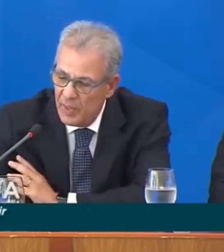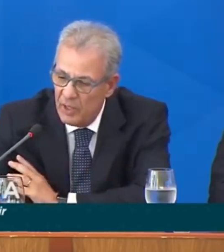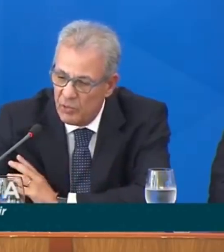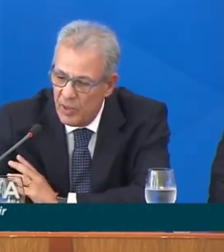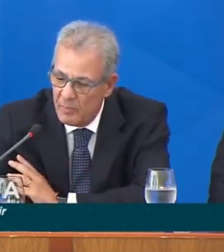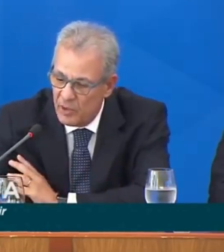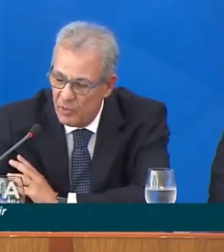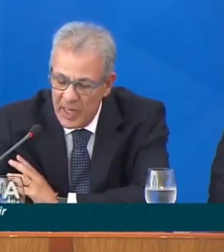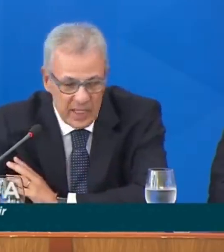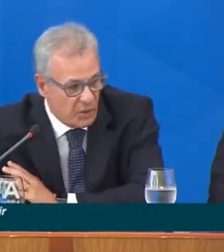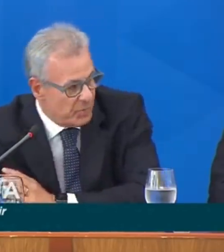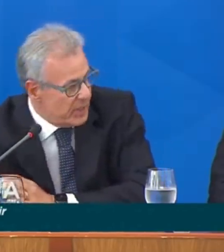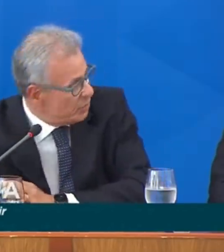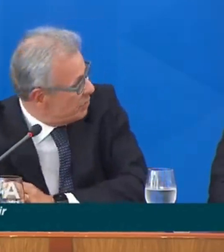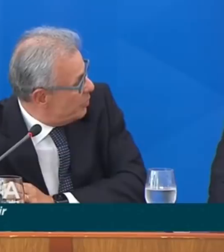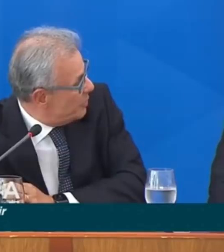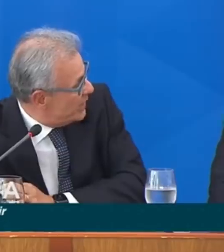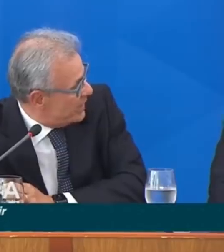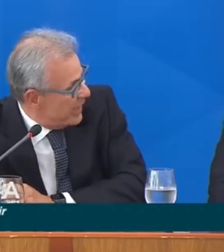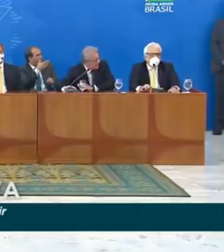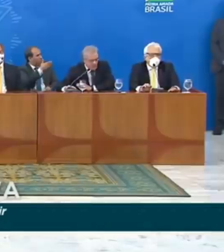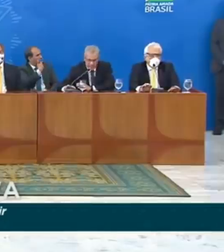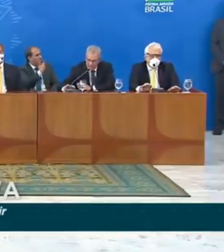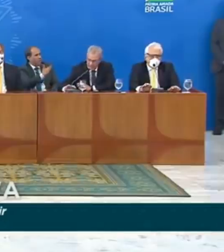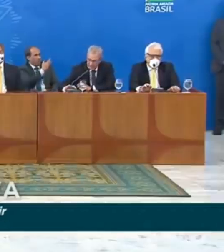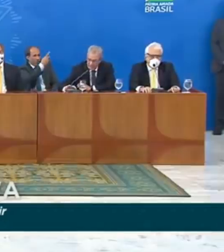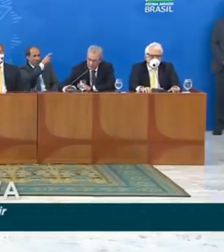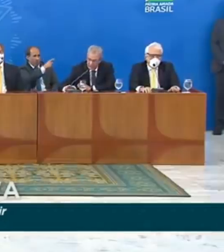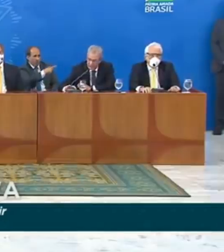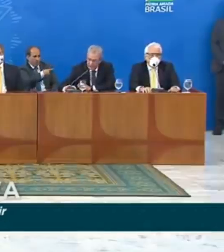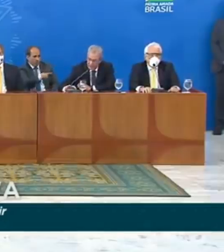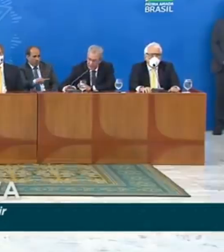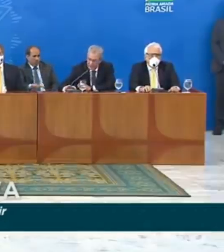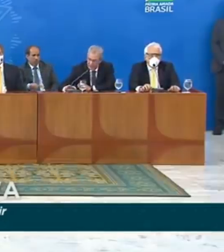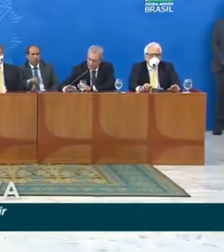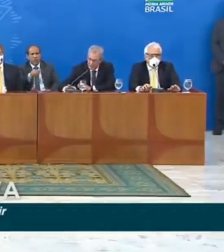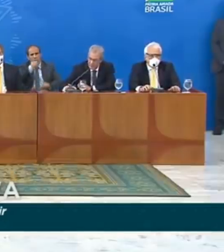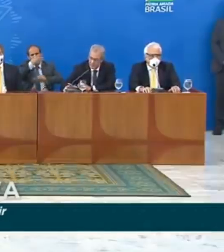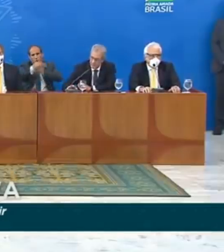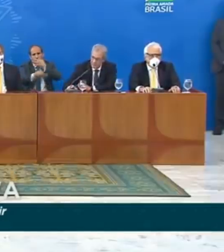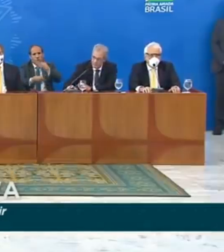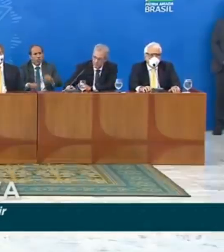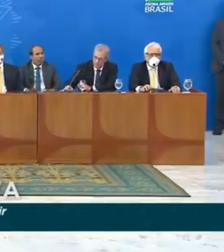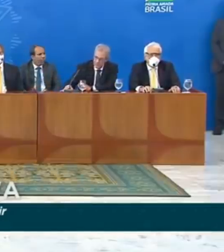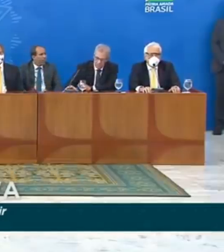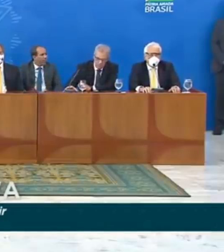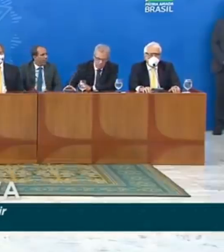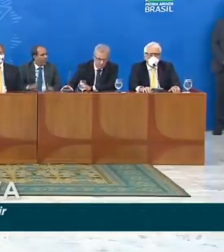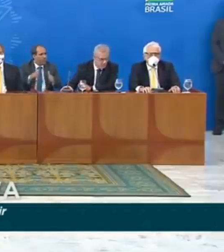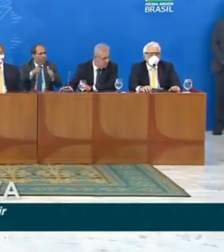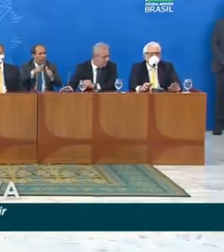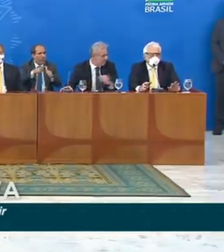diz respeito à Petrobras, eu peço ao presidente para fazer os comentários dele. Eu gostaria.